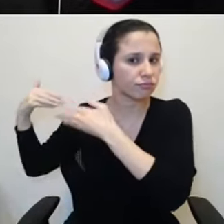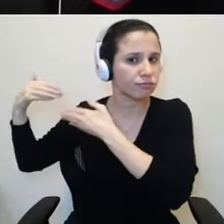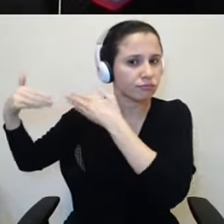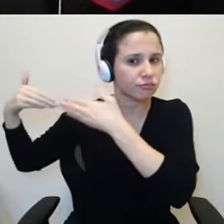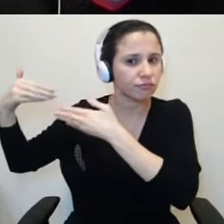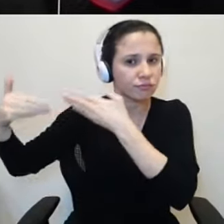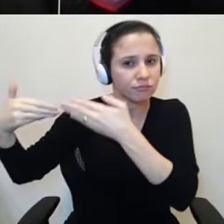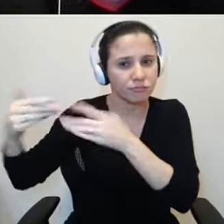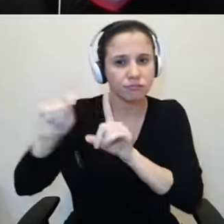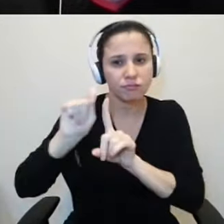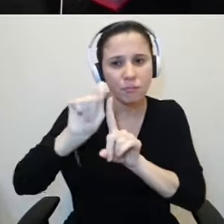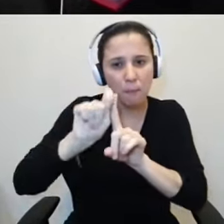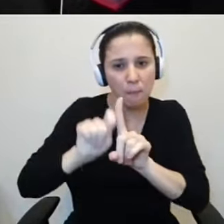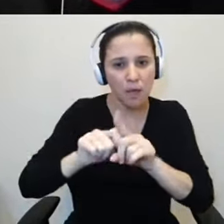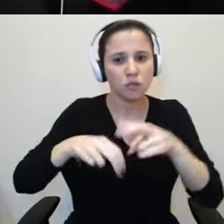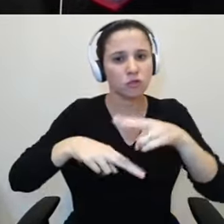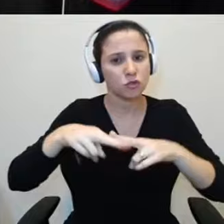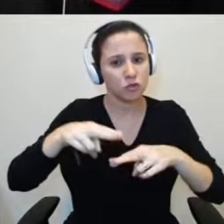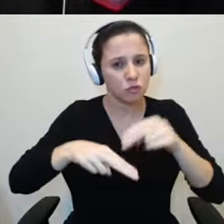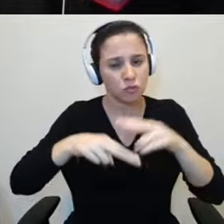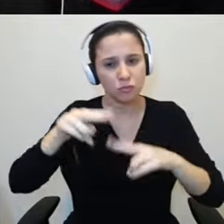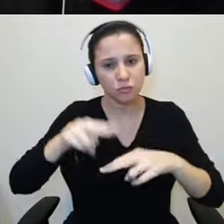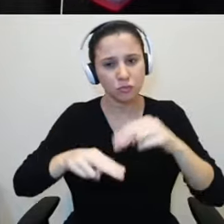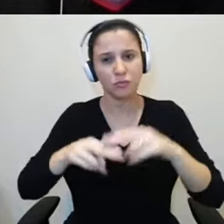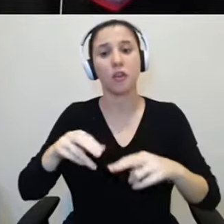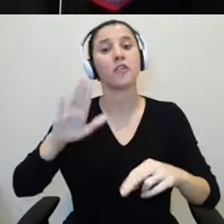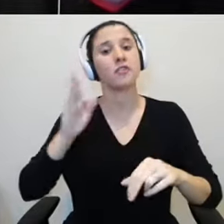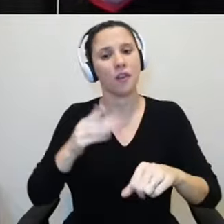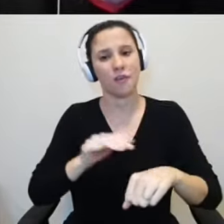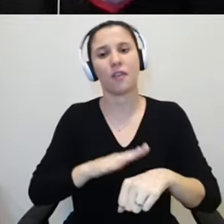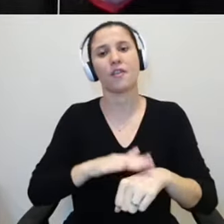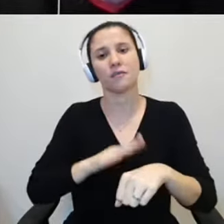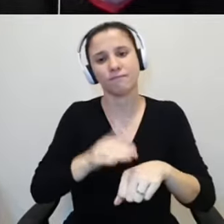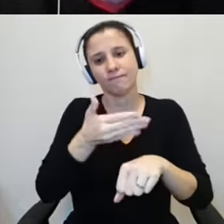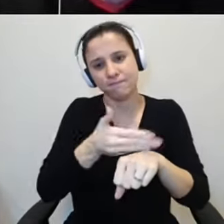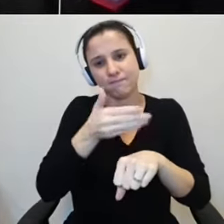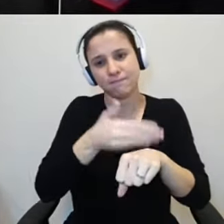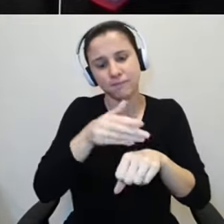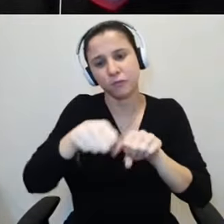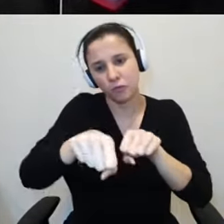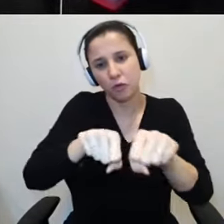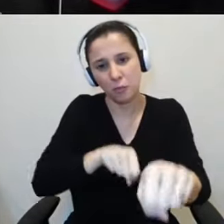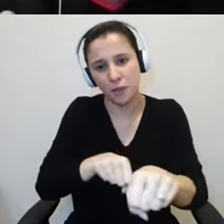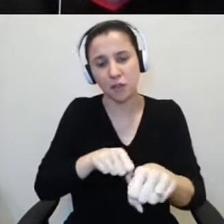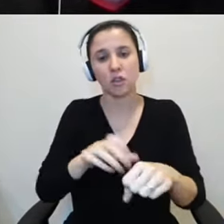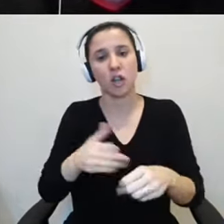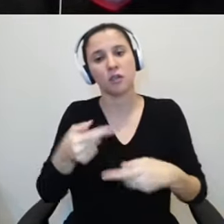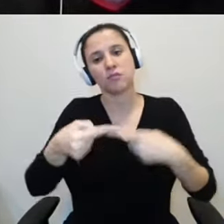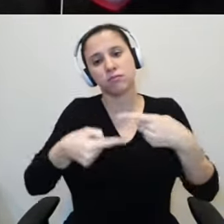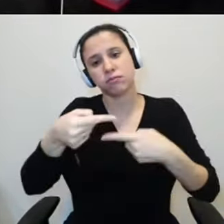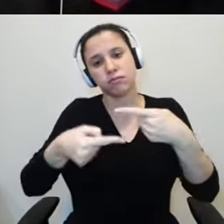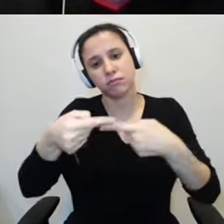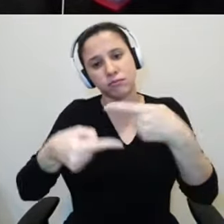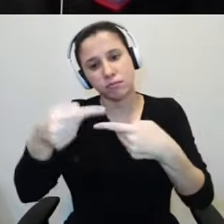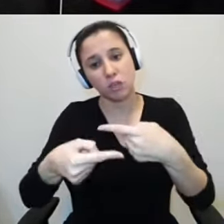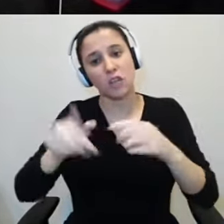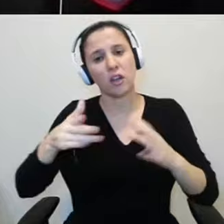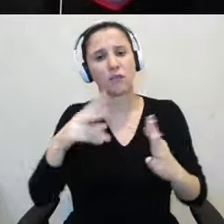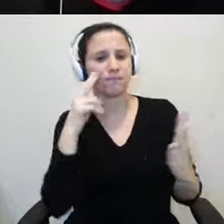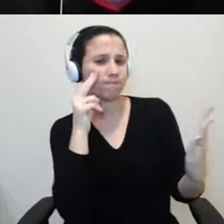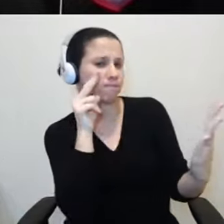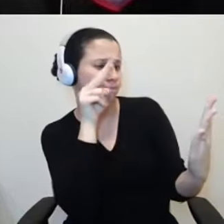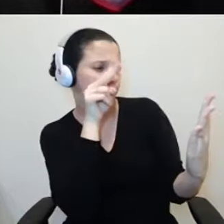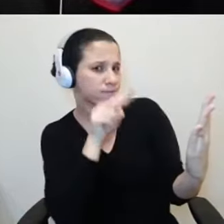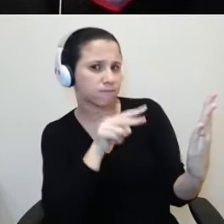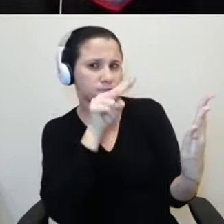fizemos diversos treinamentos e o pessoal já vem discutindo e verificando possibilidades de adequação. Então, agora precisa oficialmente rever os planos